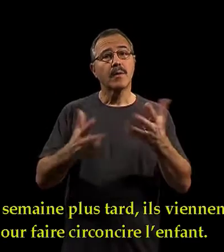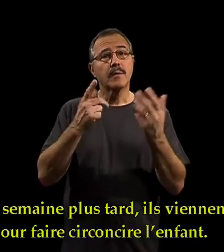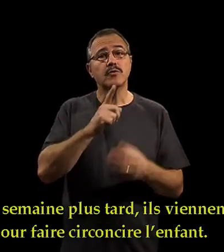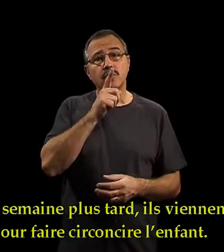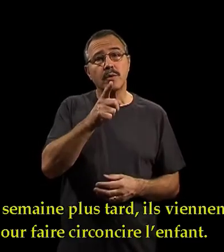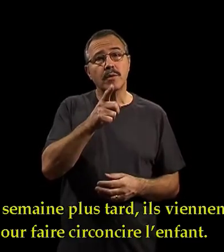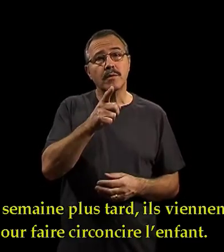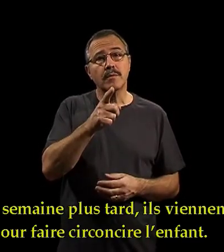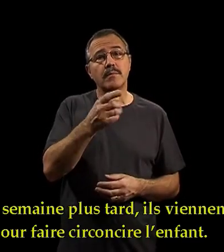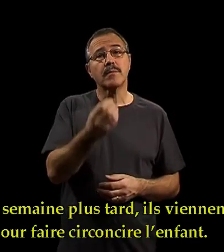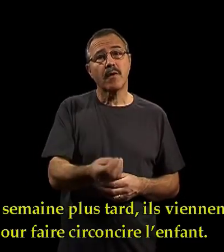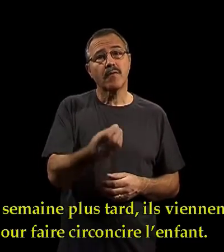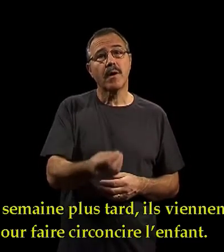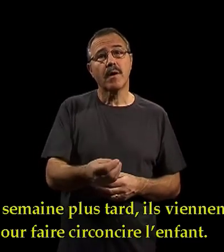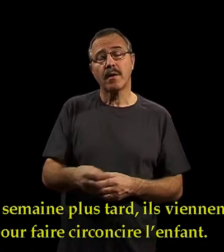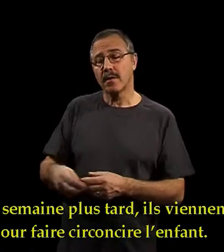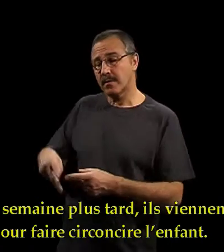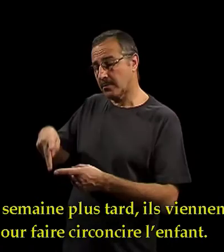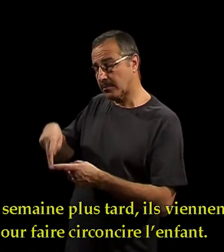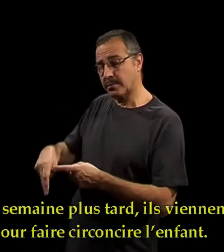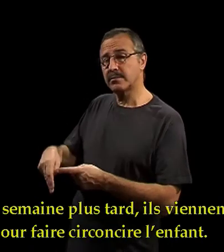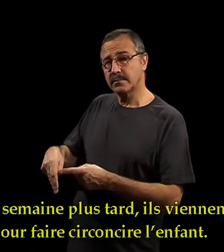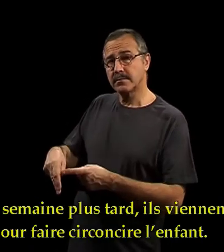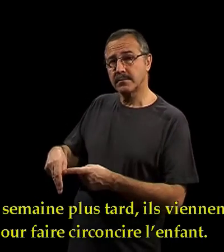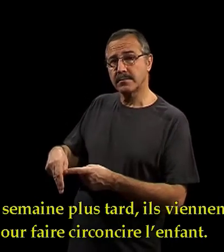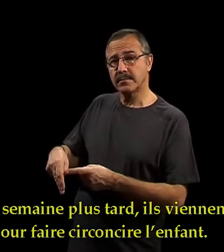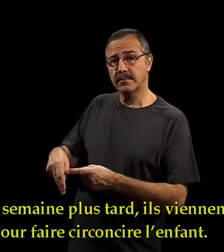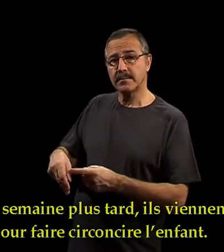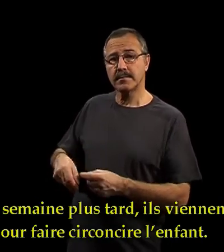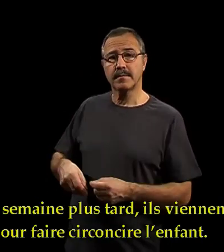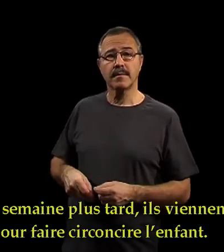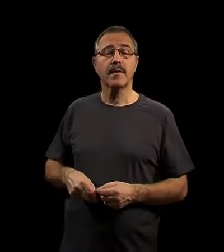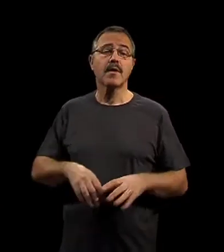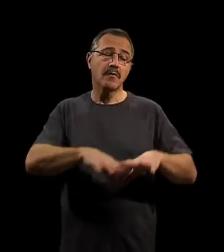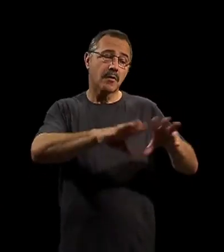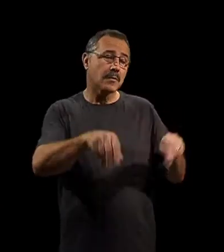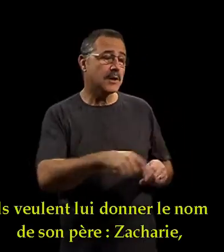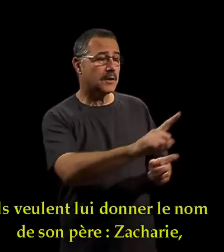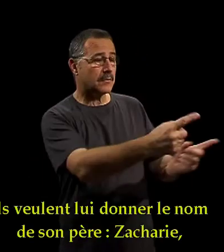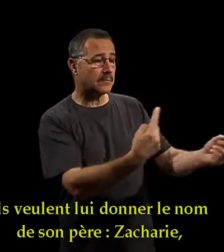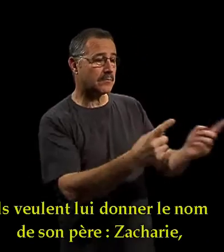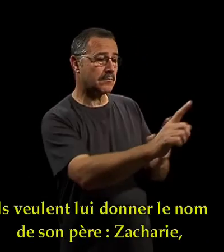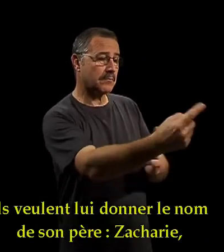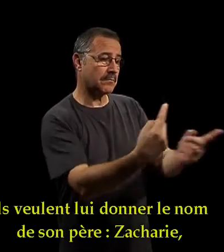Une semaine plus tard, ils viennent pour faire circoncire l'enfant. Ils veulent lui donner le nom de son